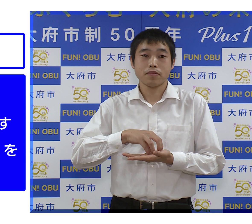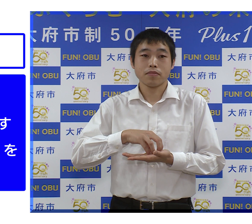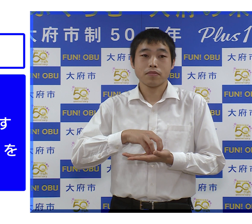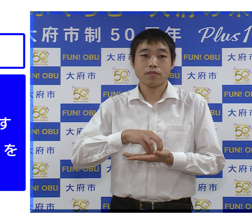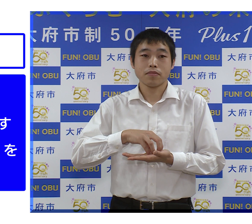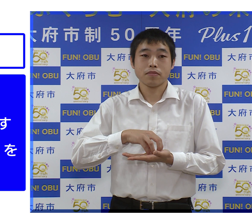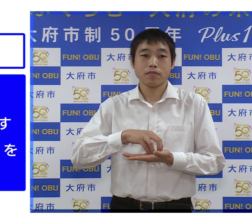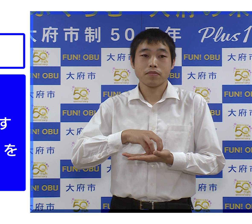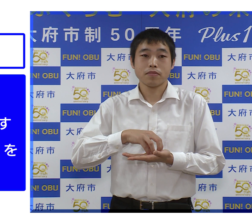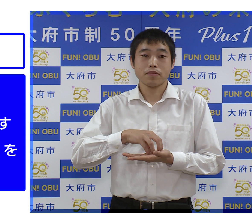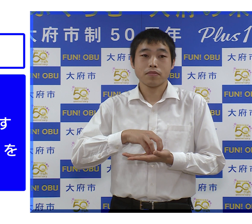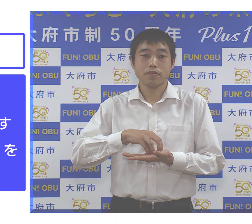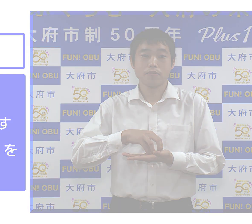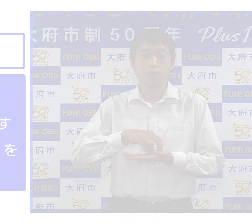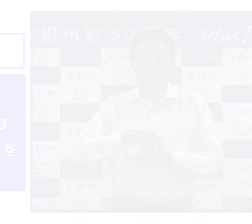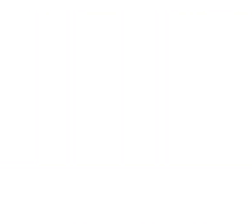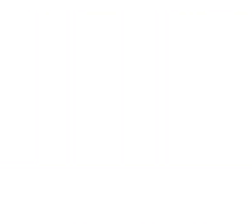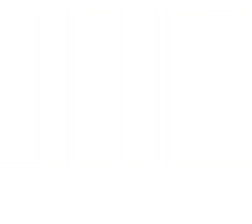ます